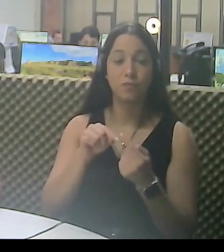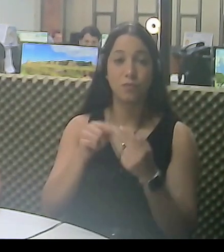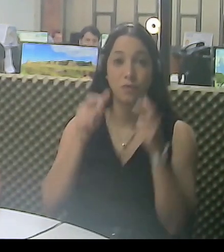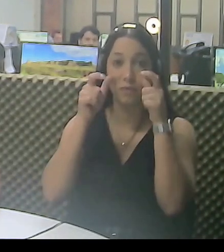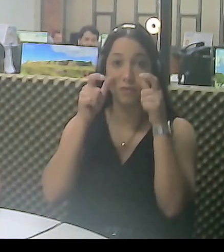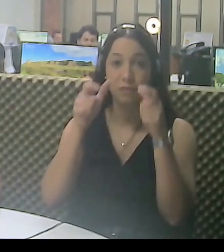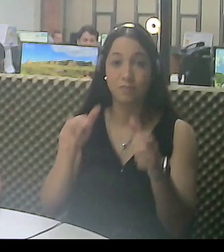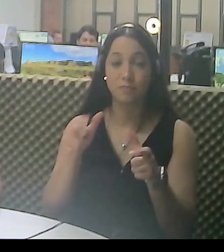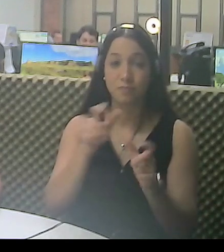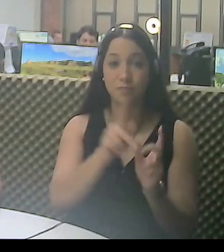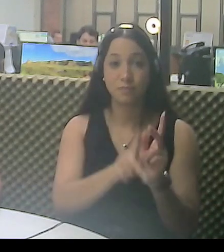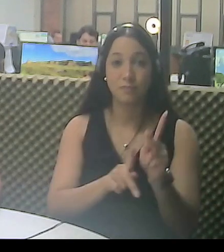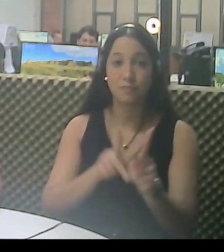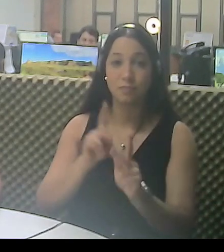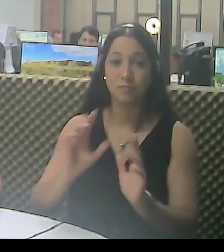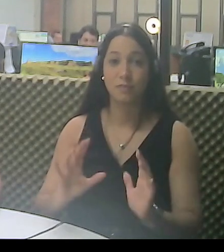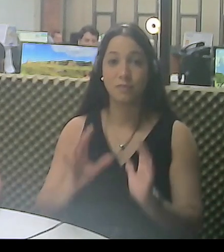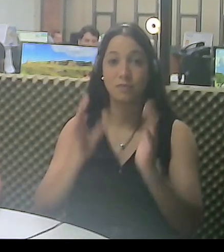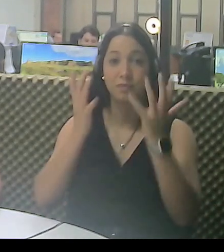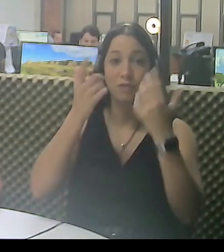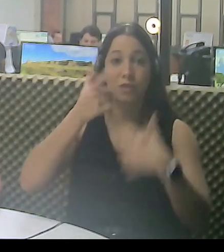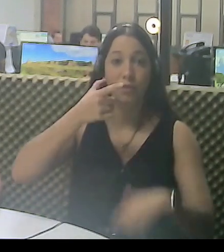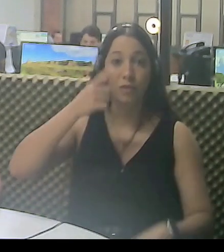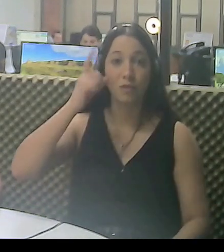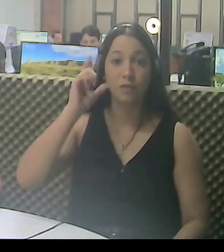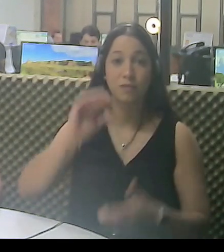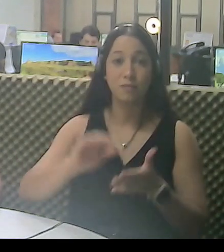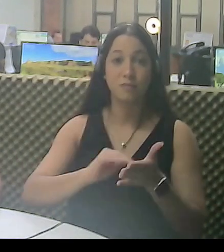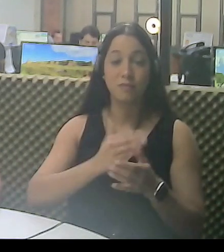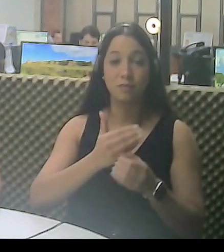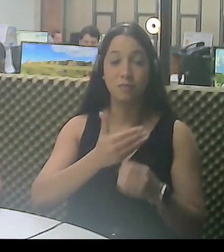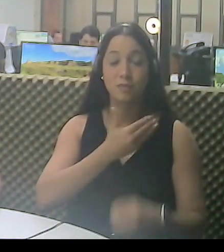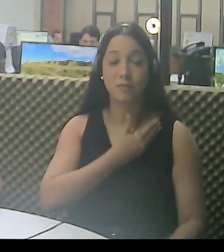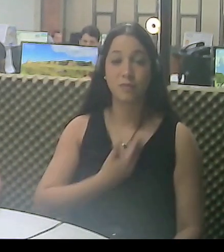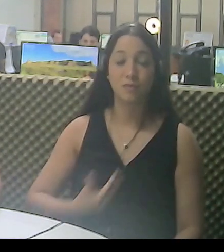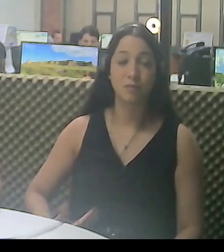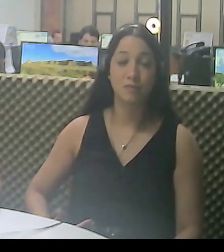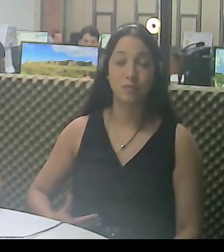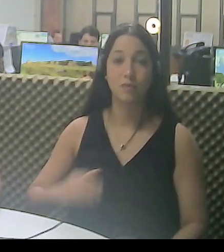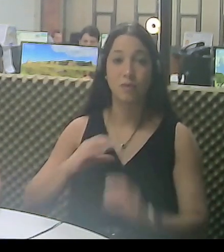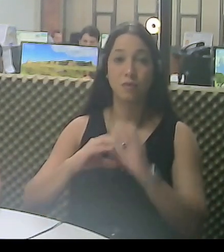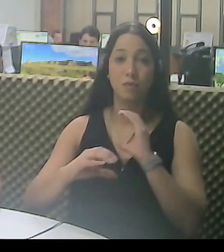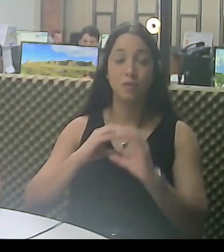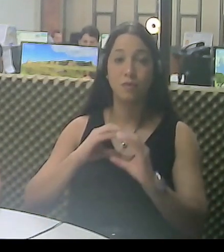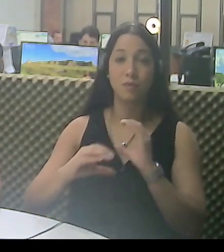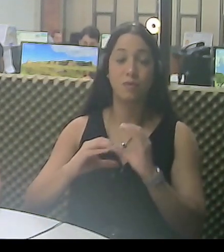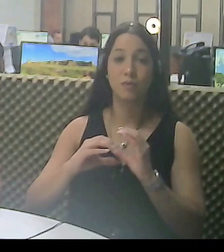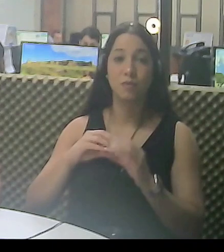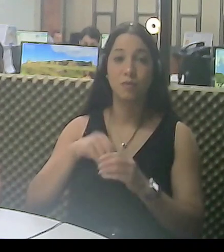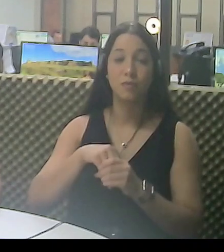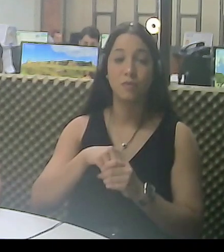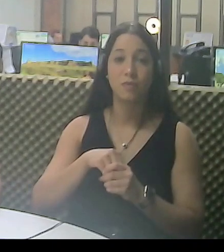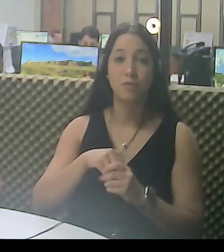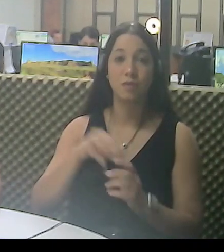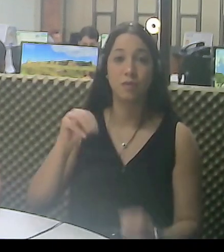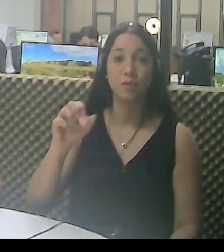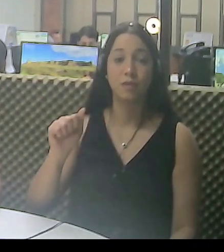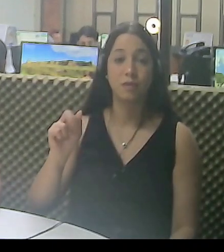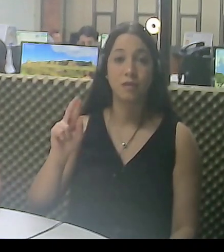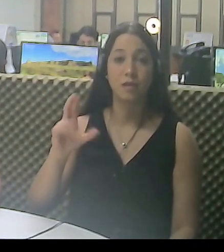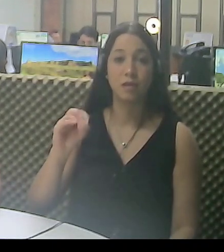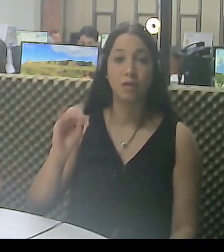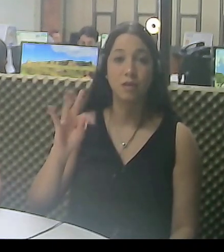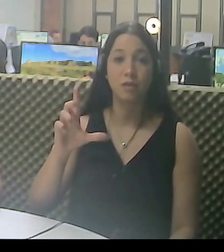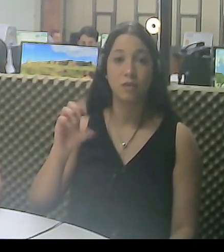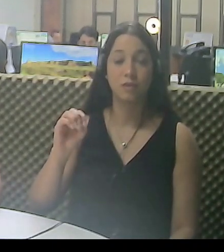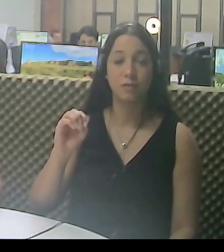interesses públicos. No evento de ontem, o secretário de Governo e Comunicação e presidente do Comitê Interno de Governança, Marco Túlio de